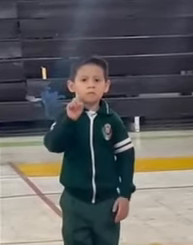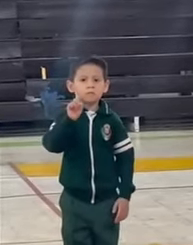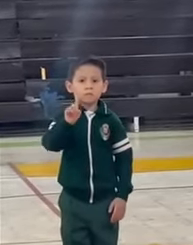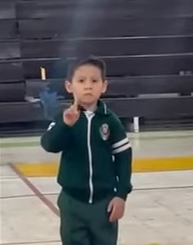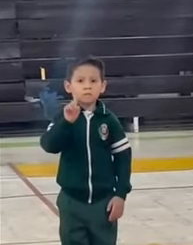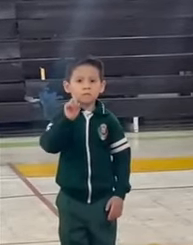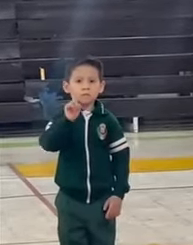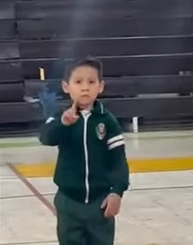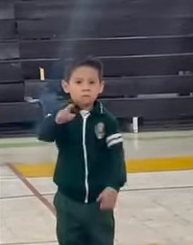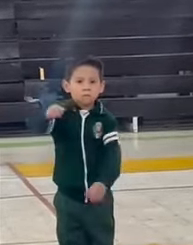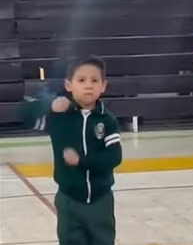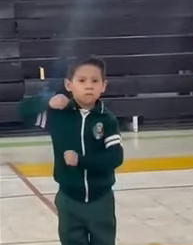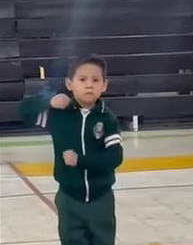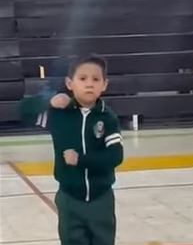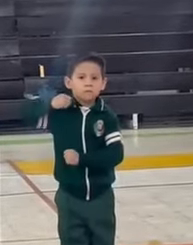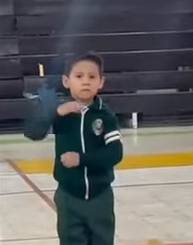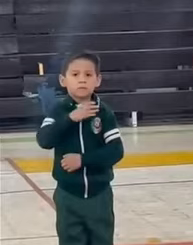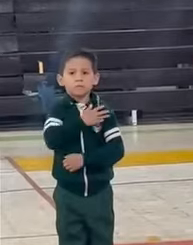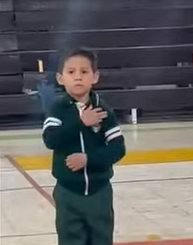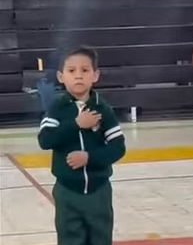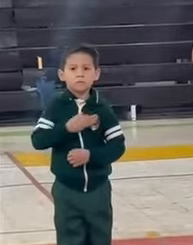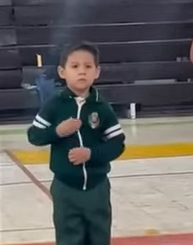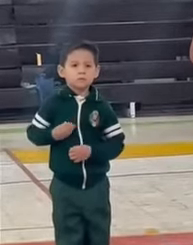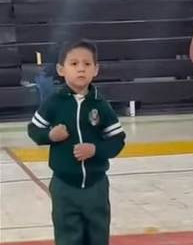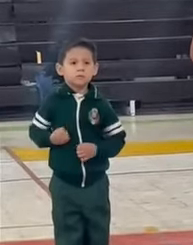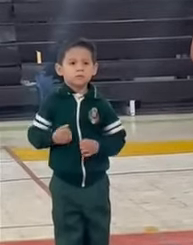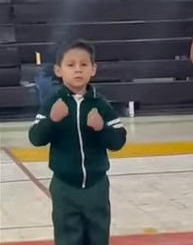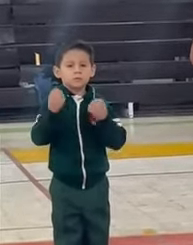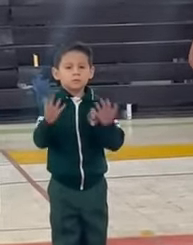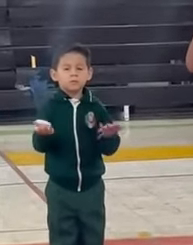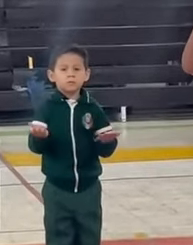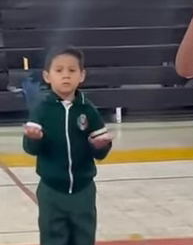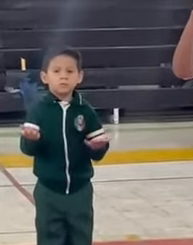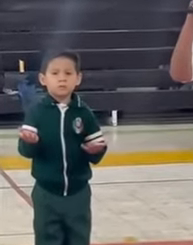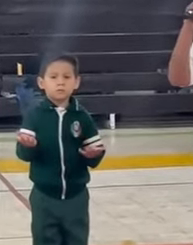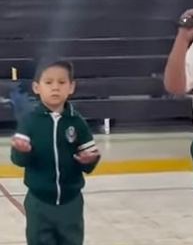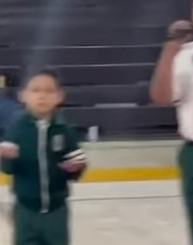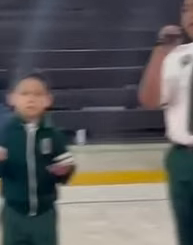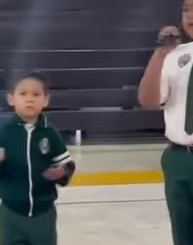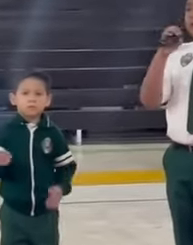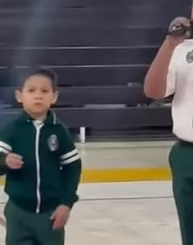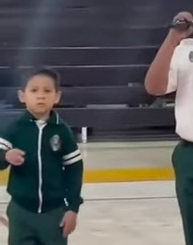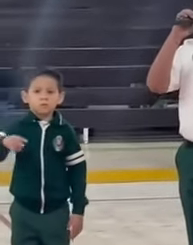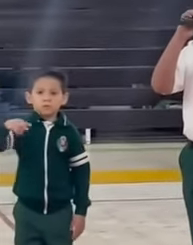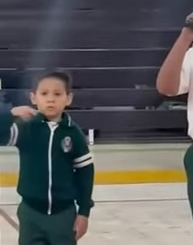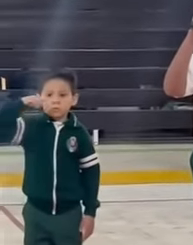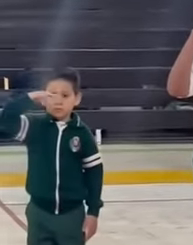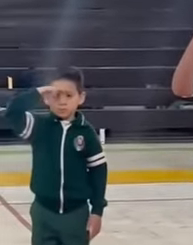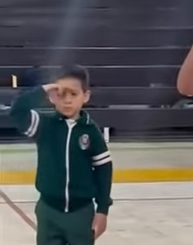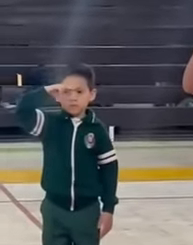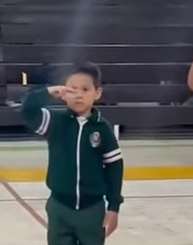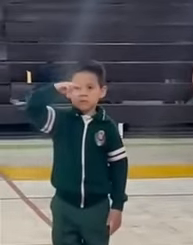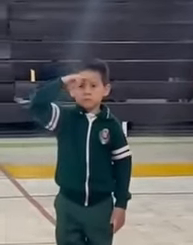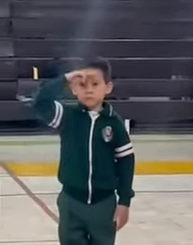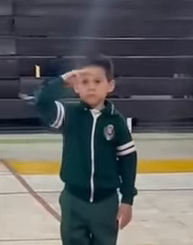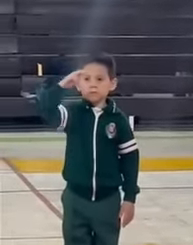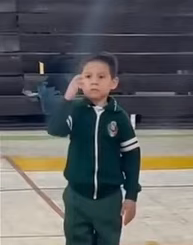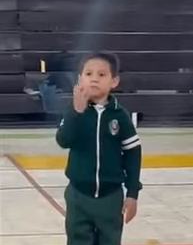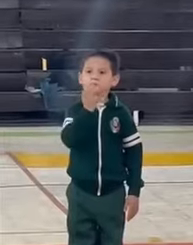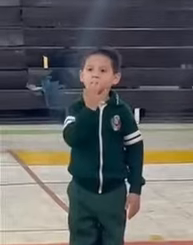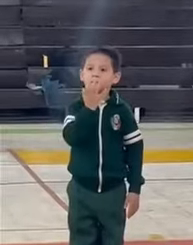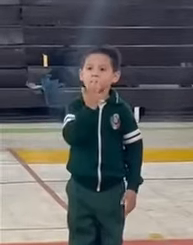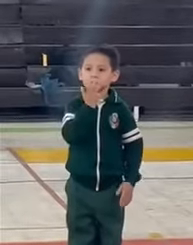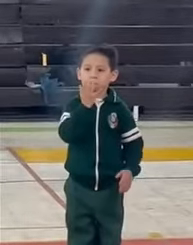un soldado en cada hijo de Dios. En el